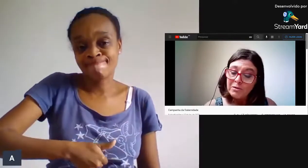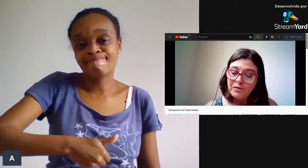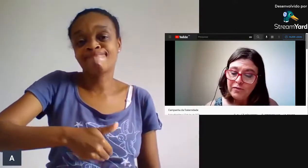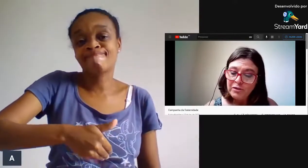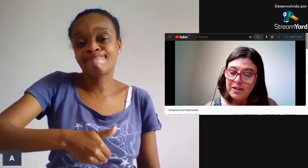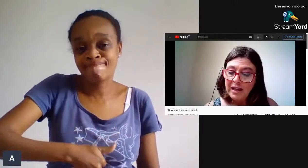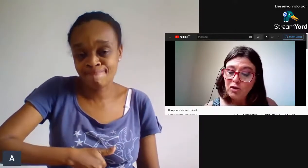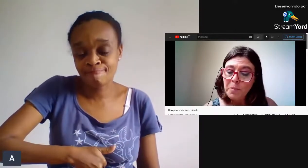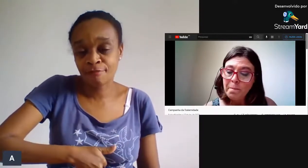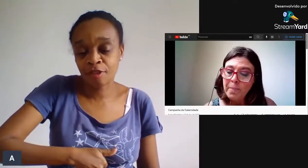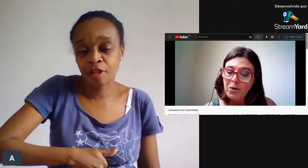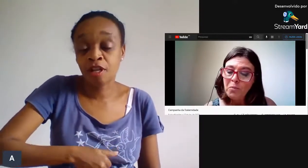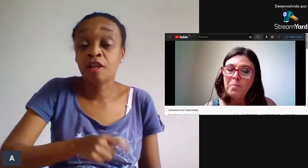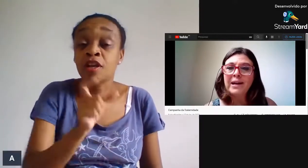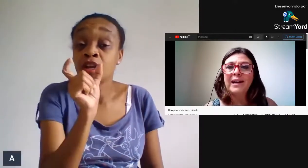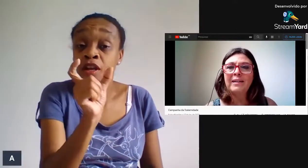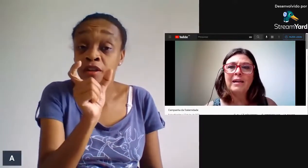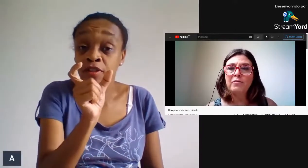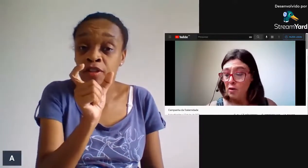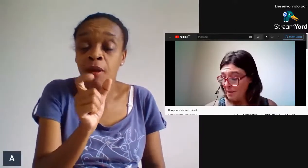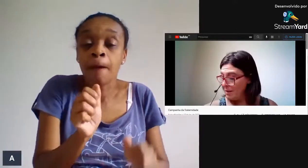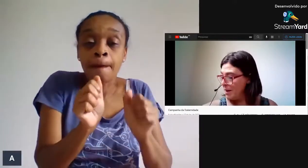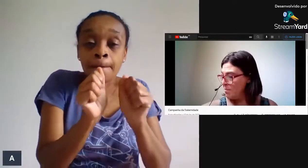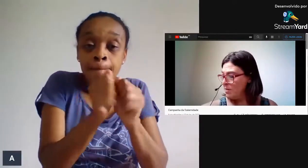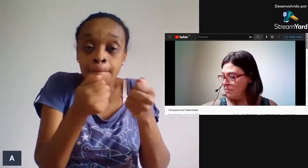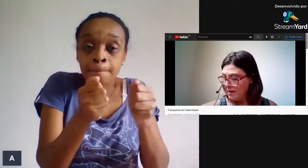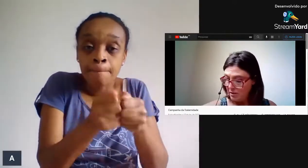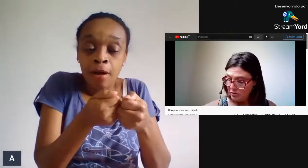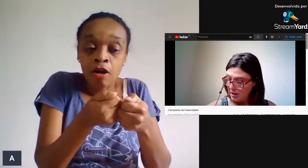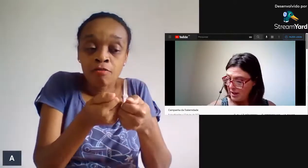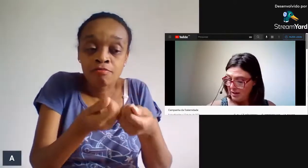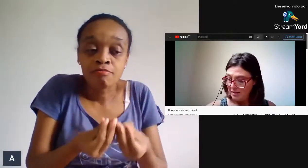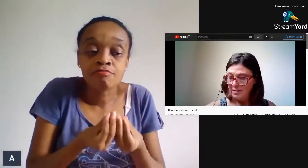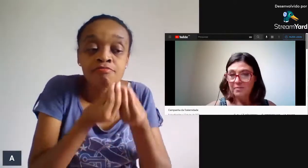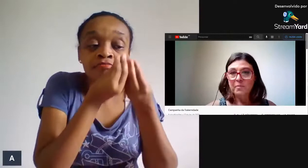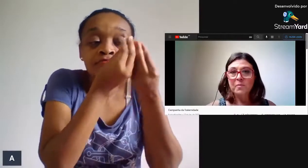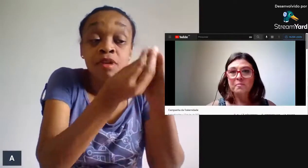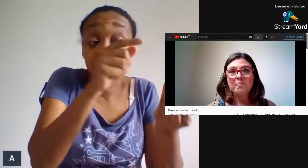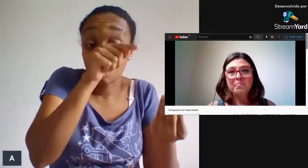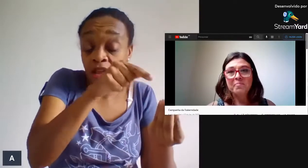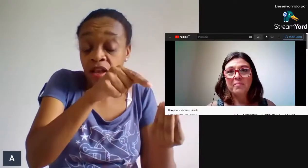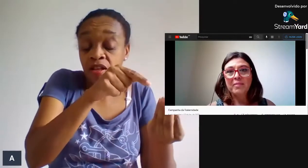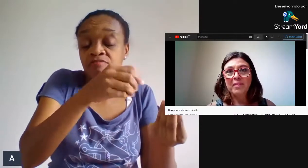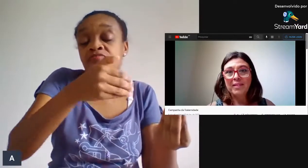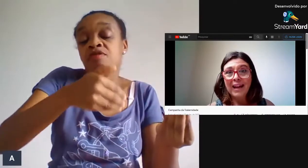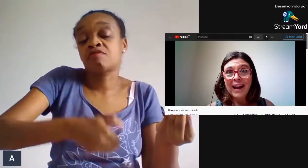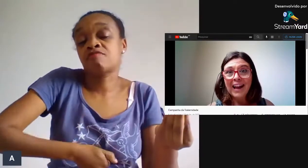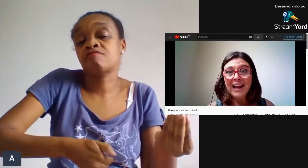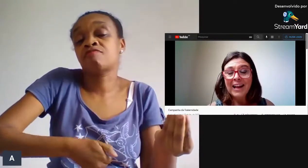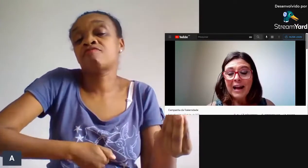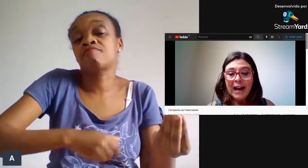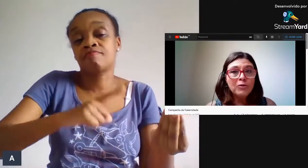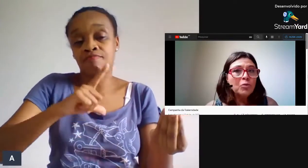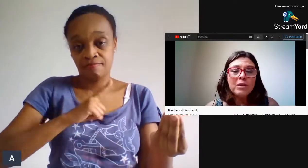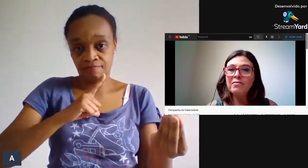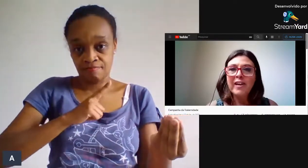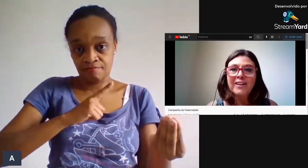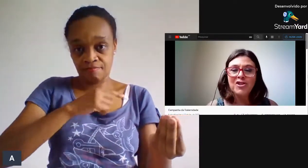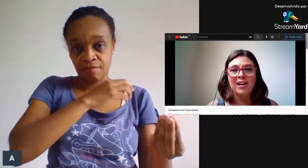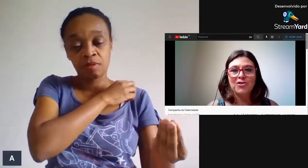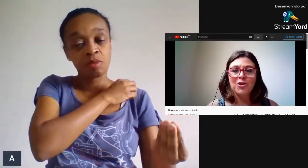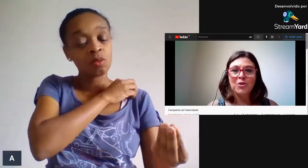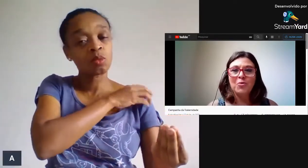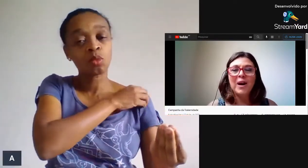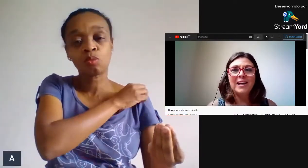O lema foi o seguinte: pão para quem tem fome. Até me arrepia falar disso, olha aqui. Né? É tudo a